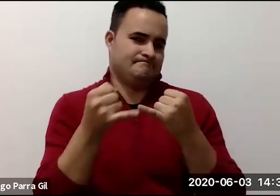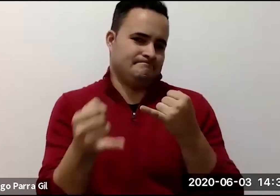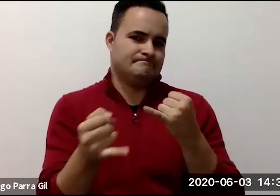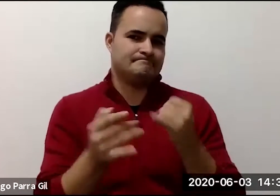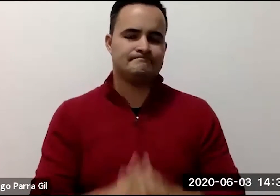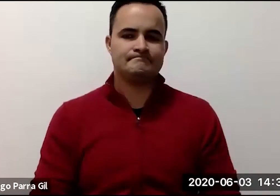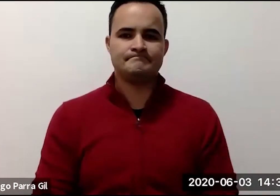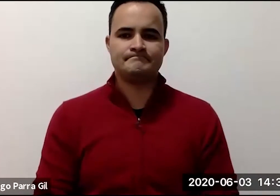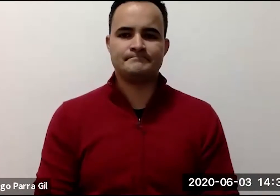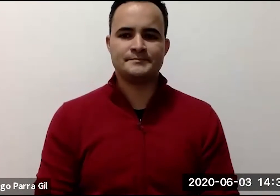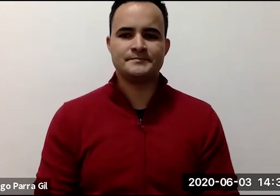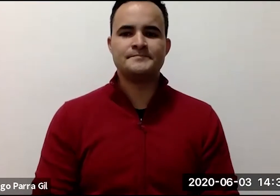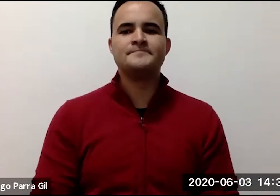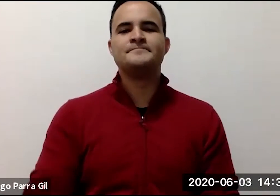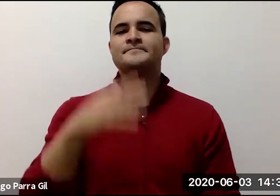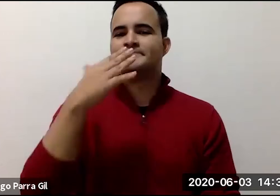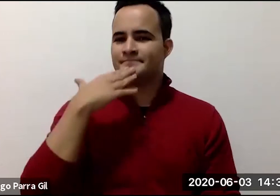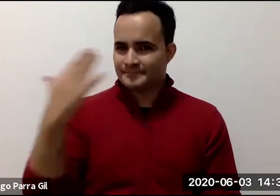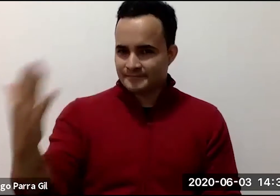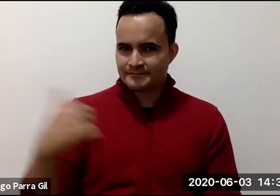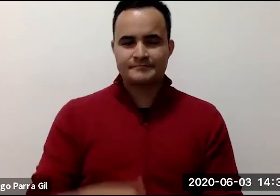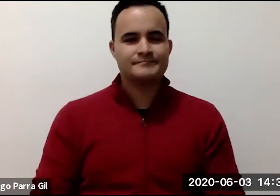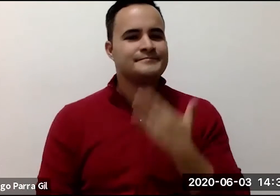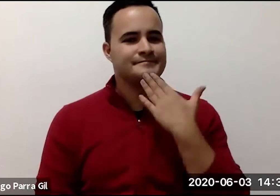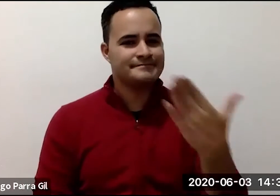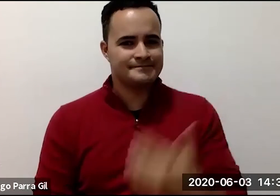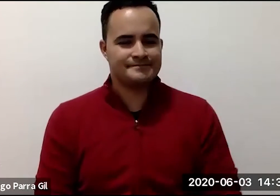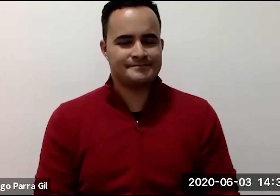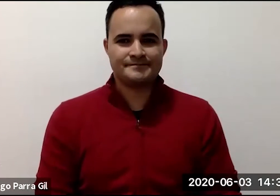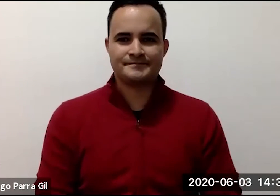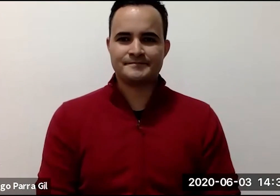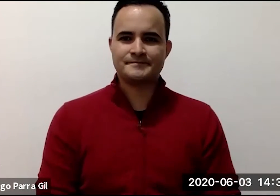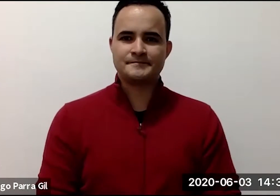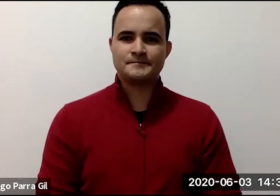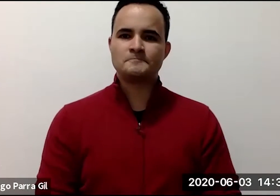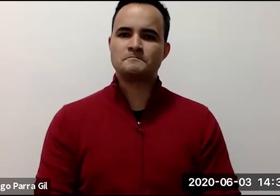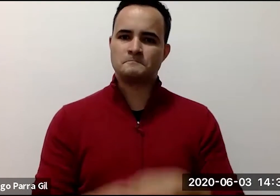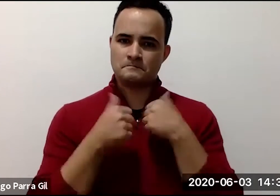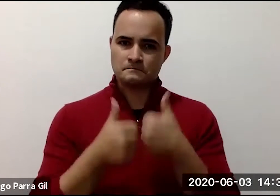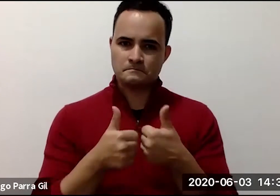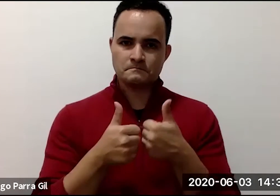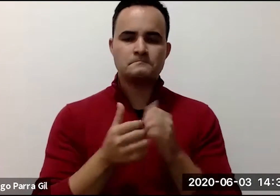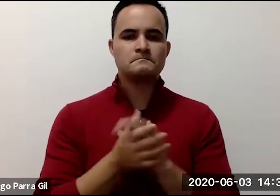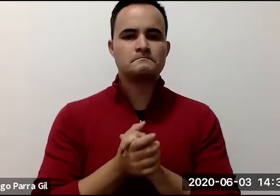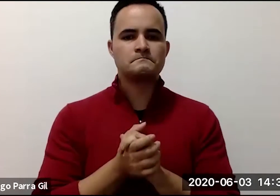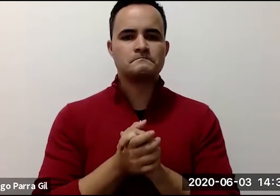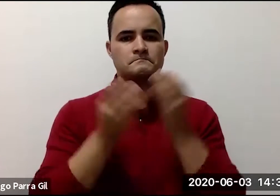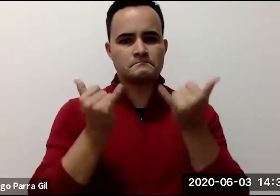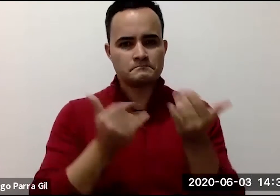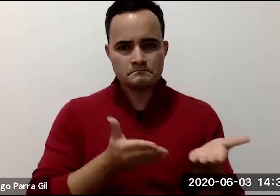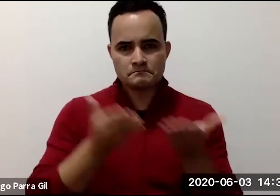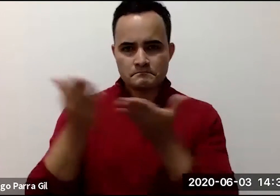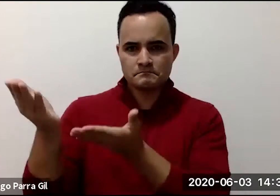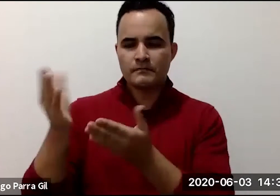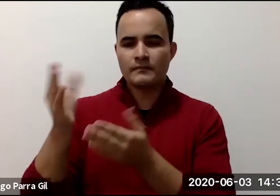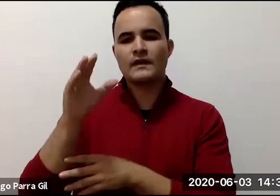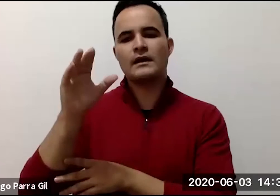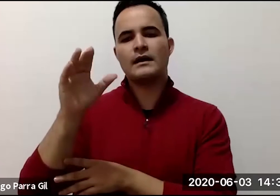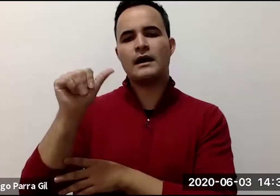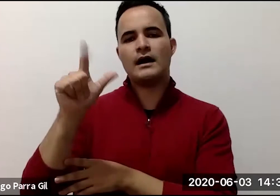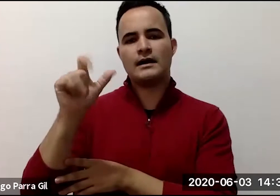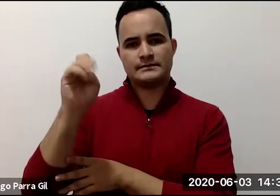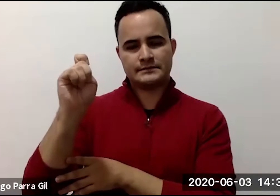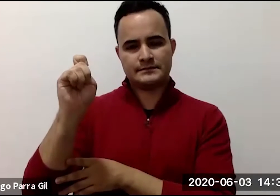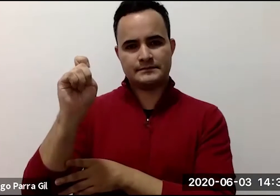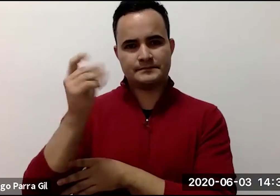Listo, Diana, muchas gracias. Gracias. Bueno, le damos entonces la palabra a Alexander.